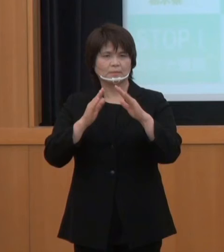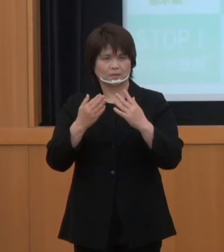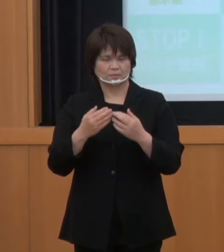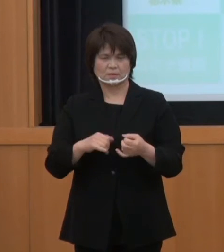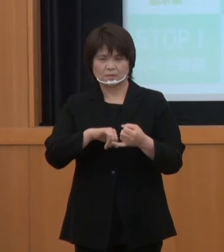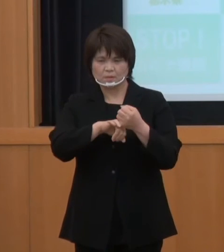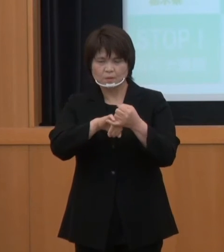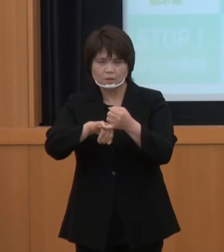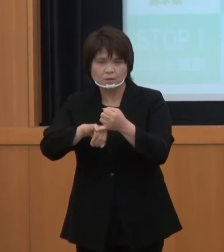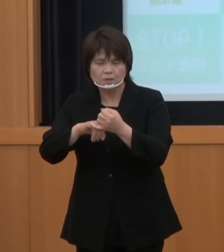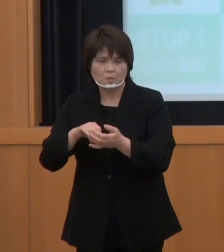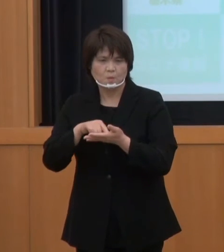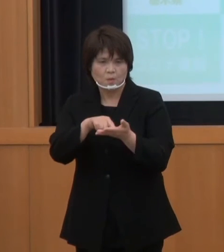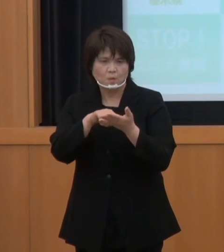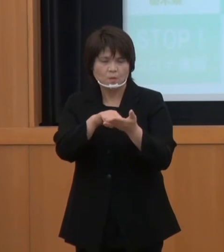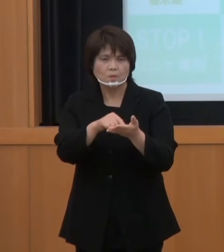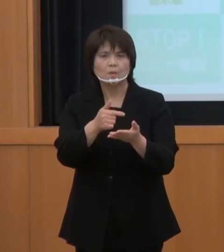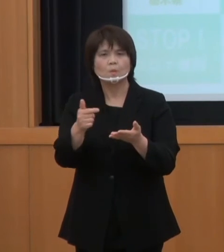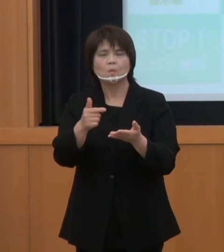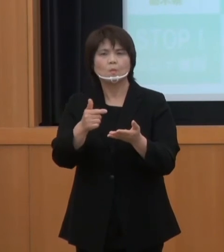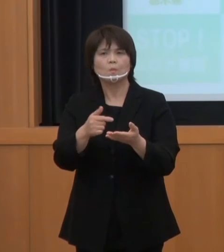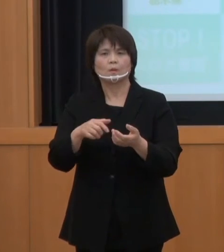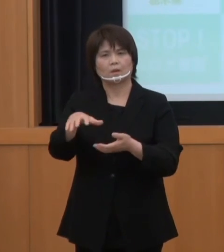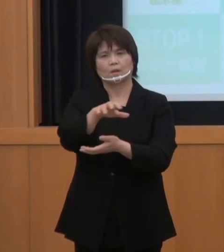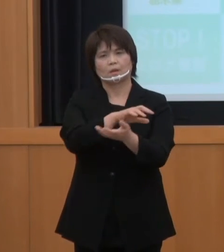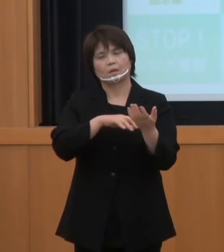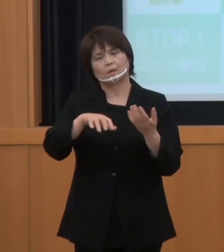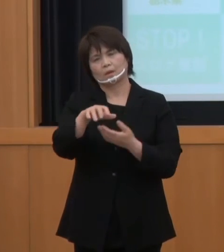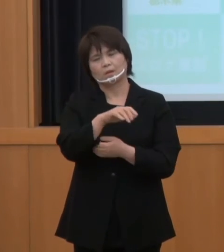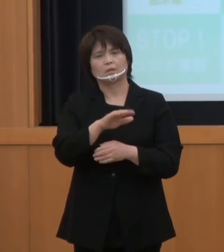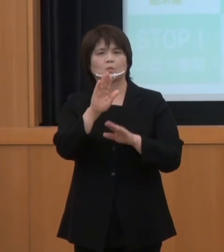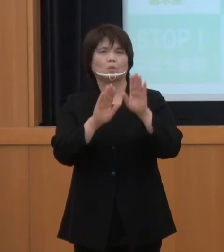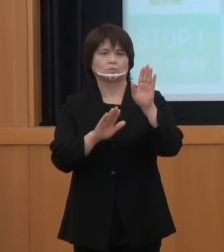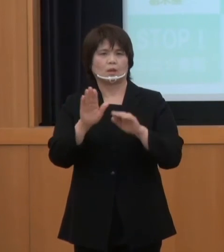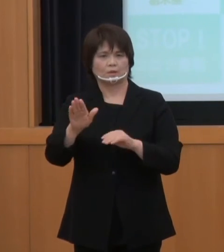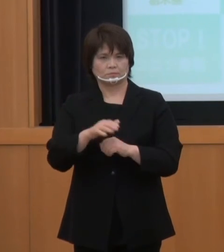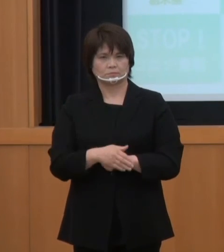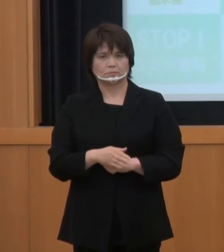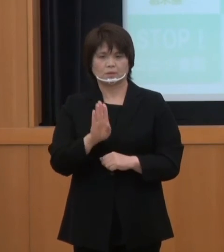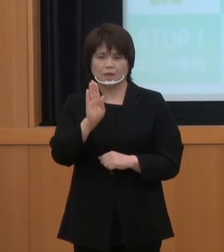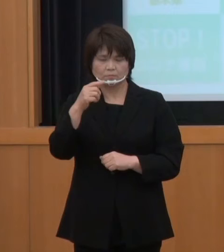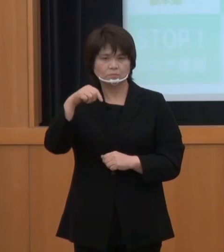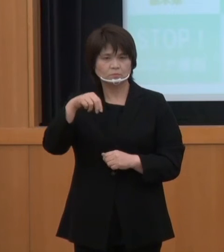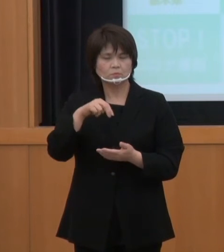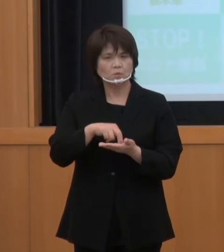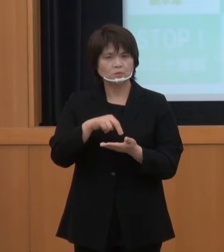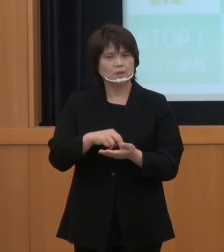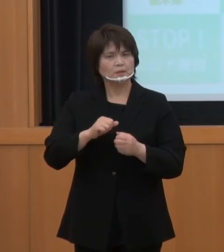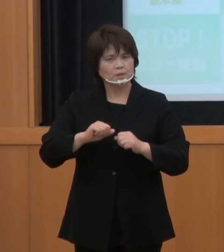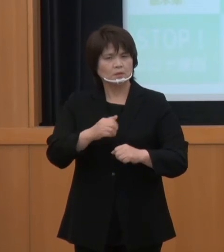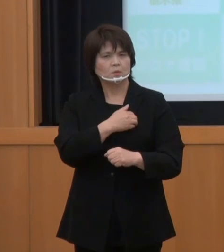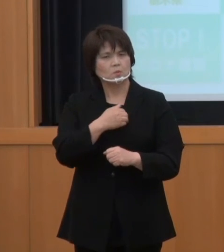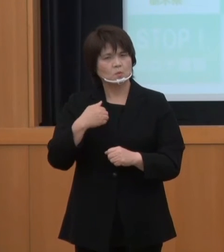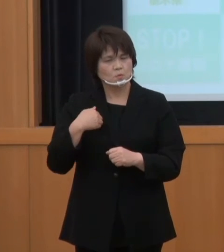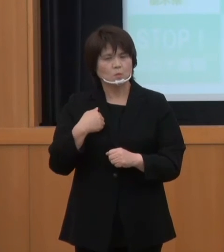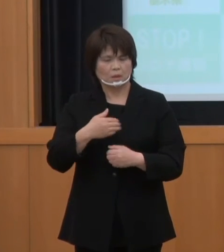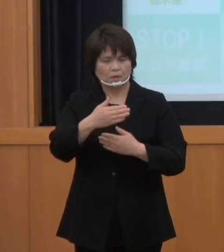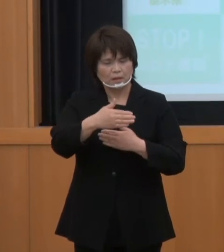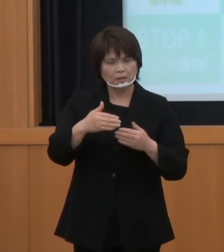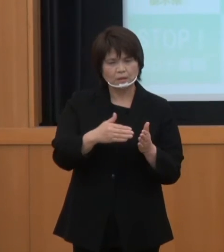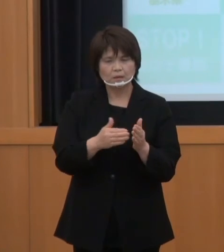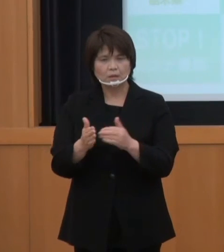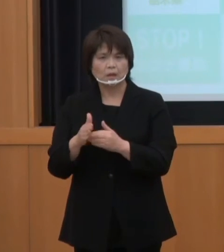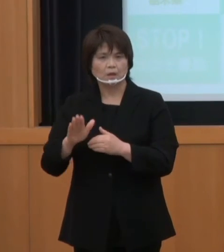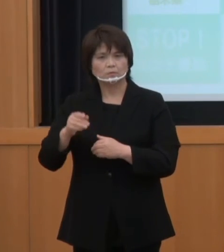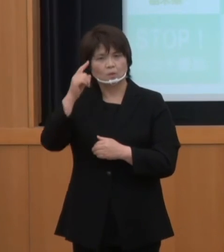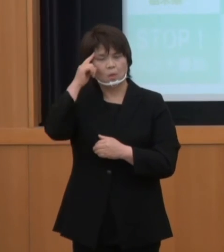するなどの、事態が発生しています。県としてできることというのは限られているのかもしれませんけれども、何か対応